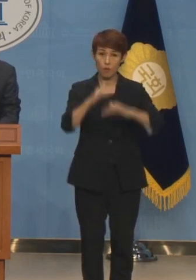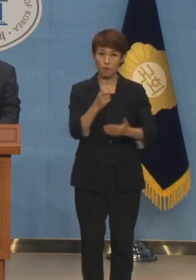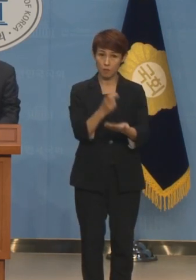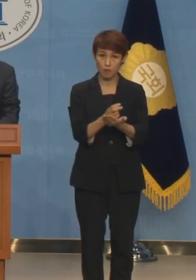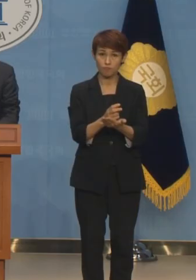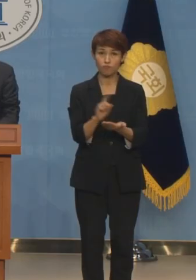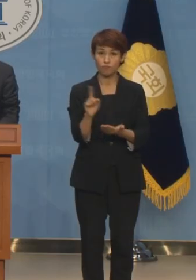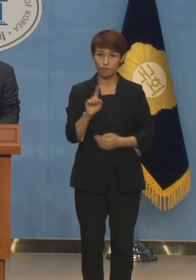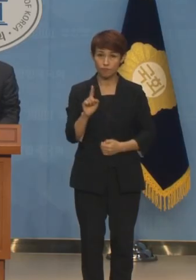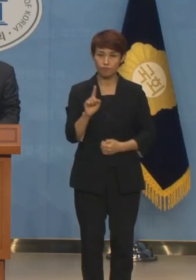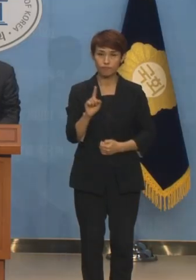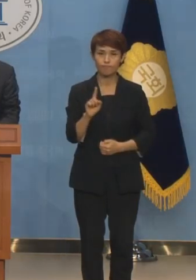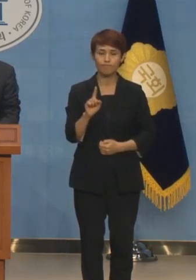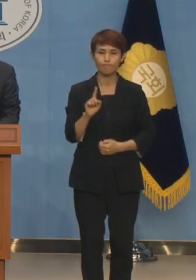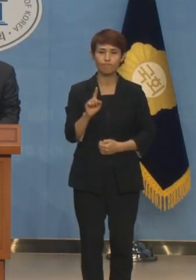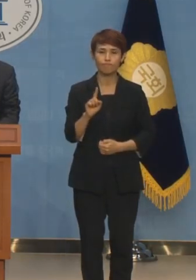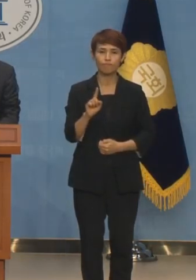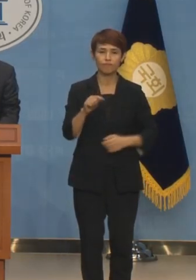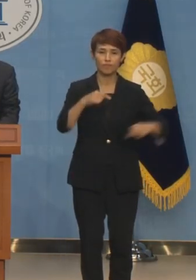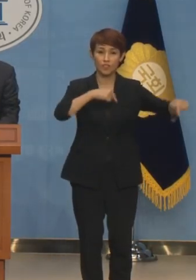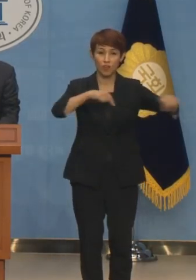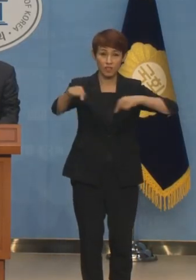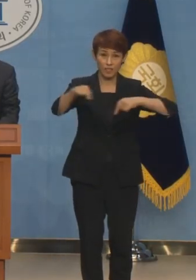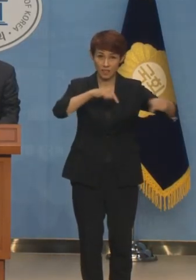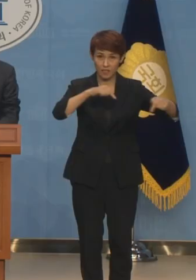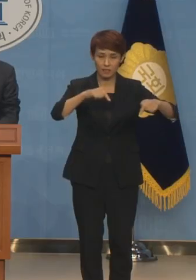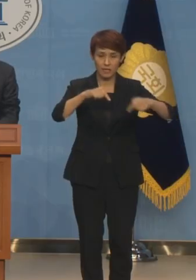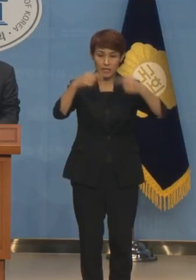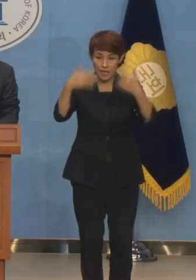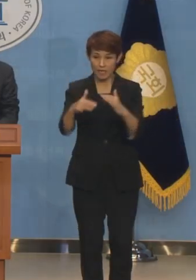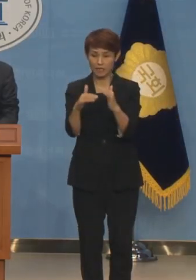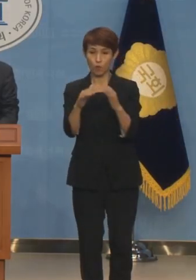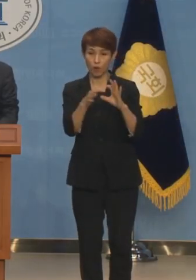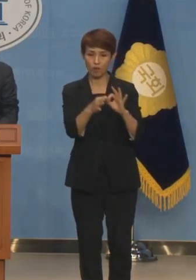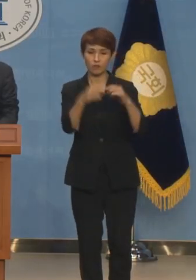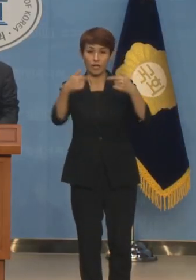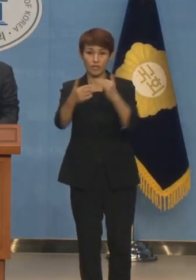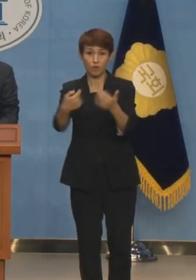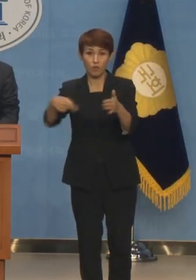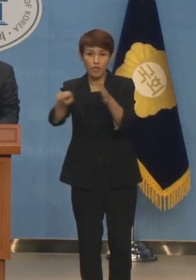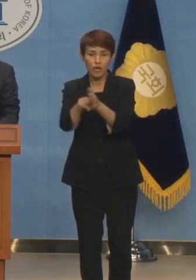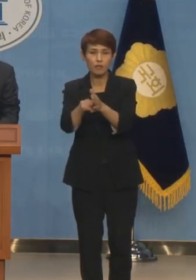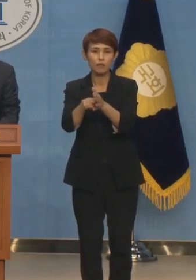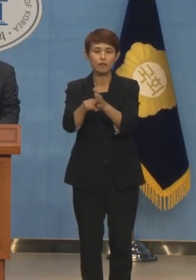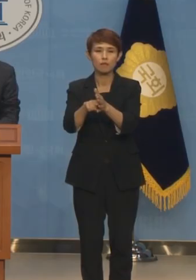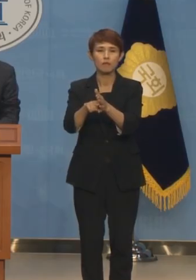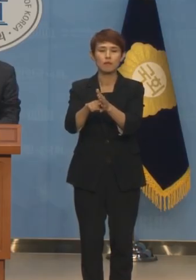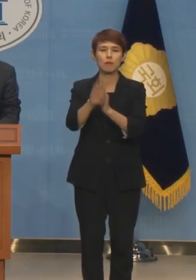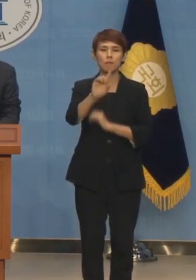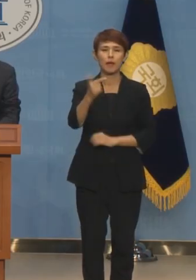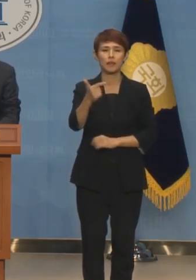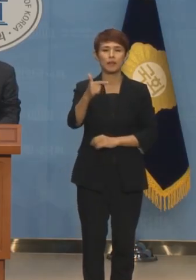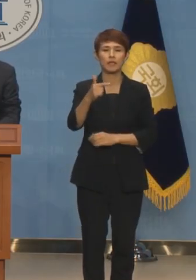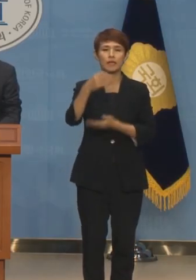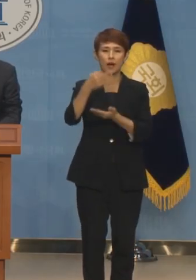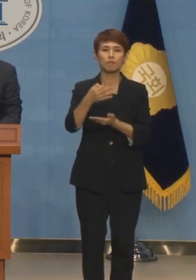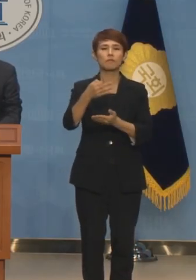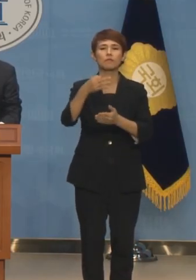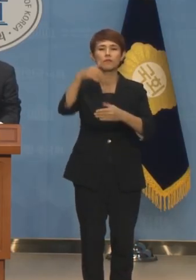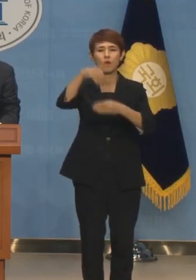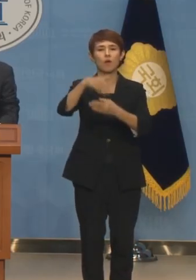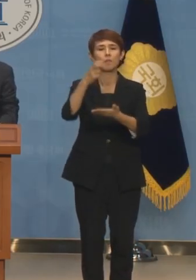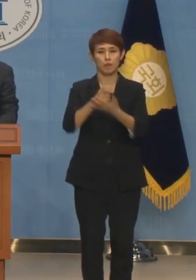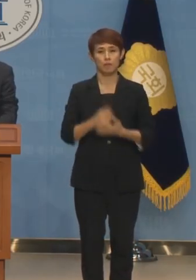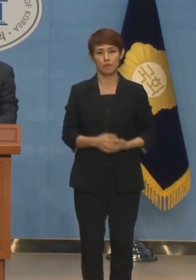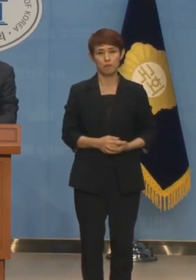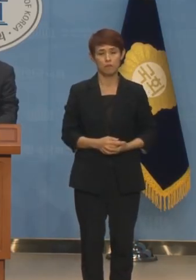법안은 일명 정치적 약자를 위한 반값 선거법입니다.